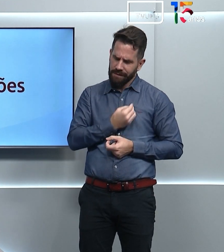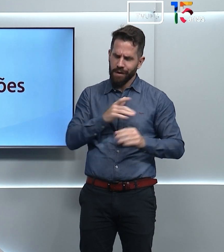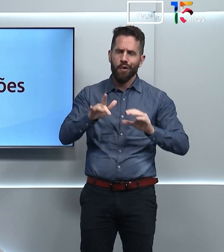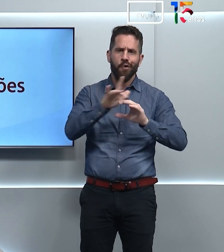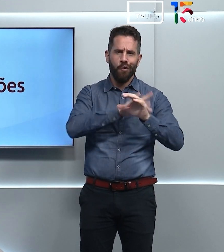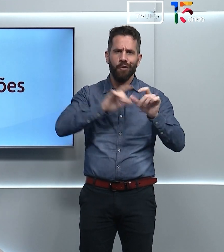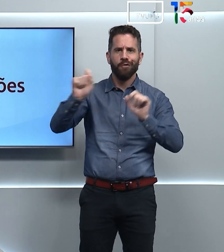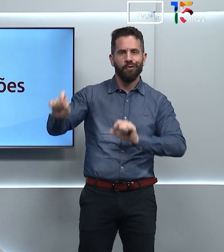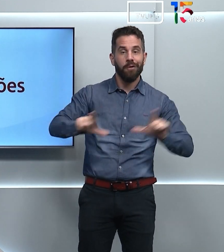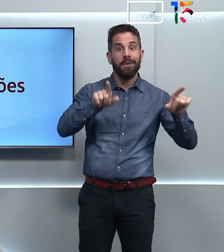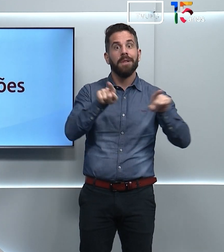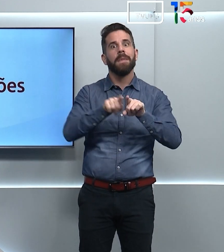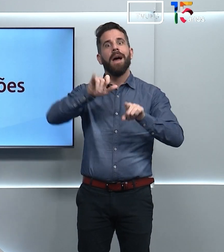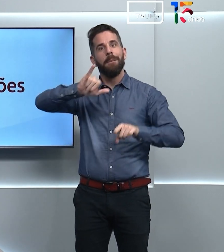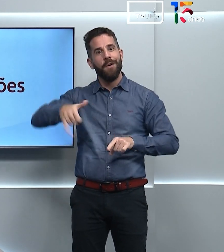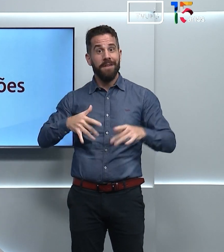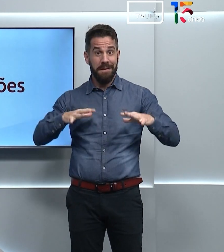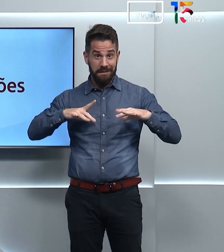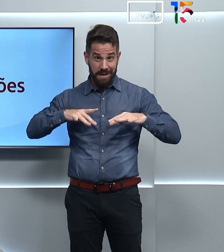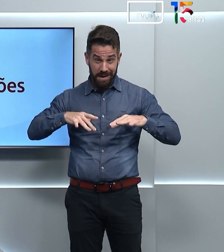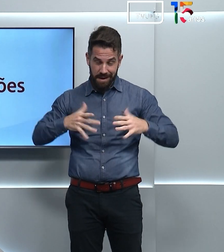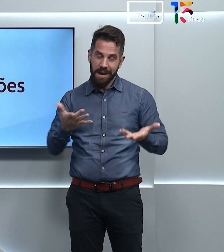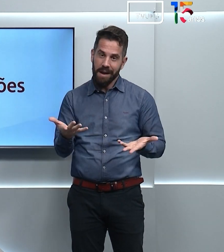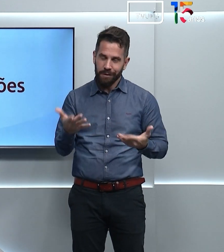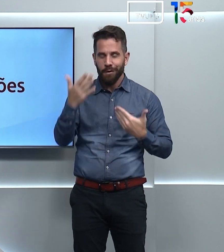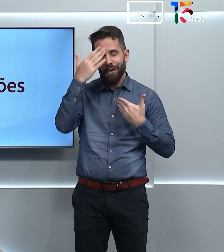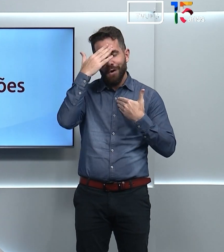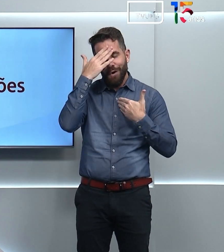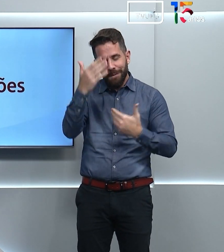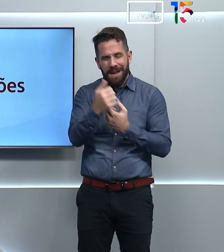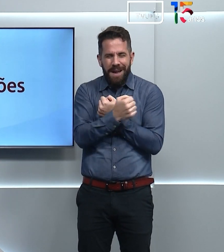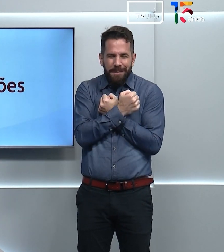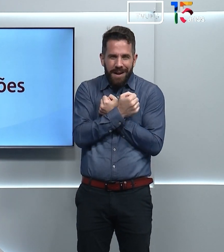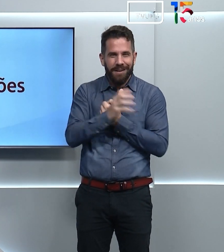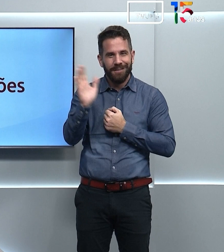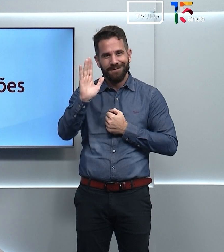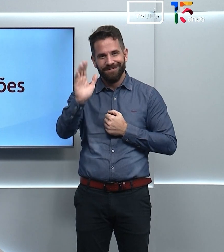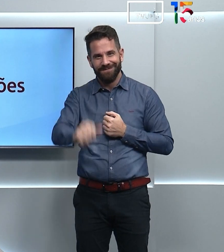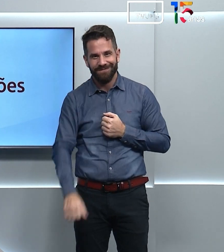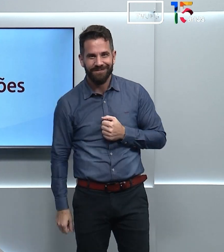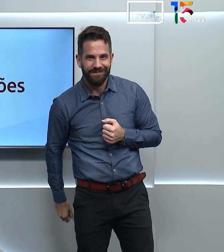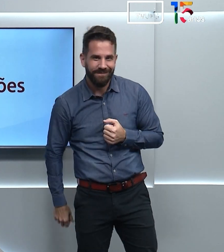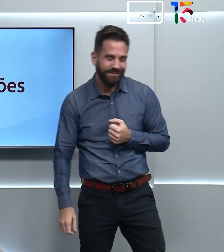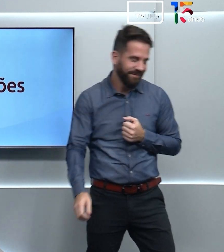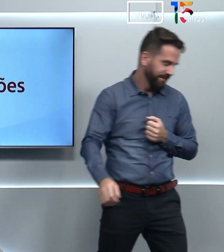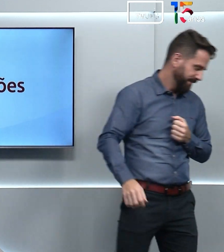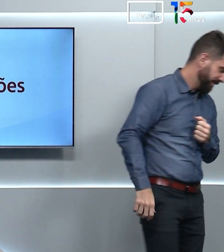deseja um ótimo feriadão, viu? Muito obrigada, grande abraço. Até amanhã. Tchau, tchau.